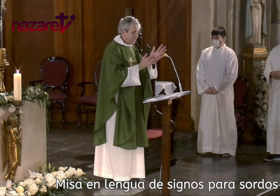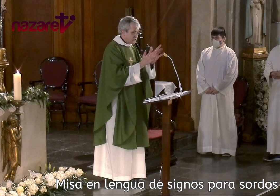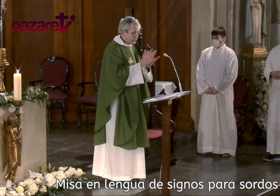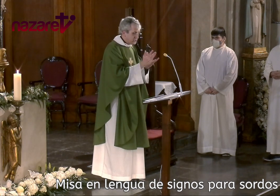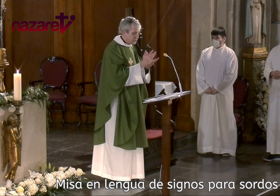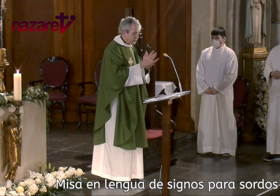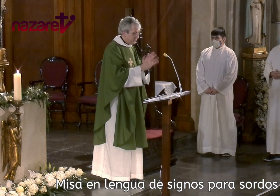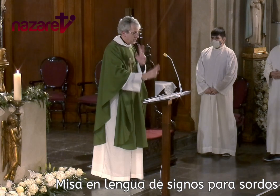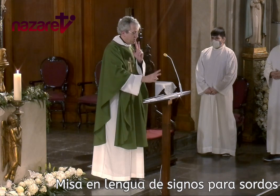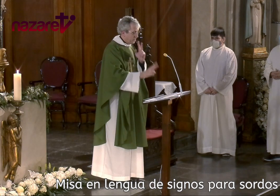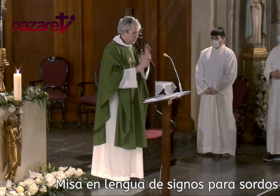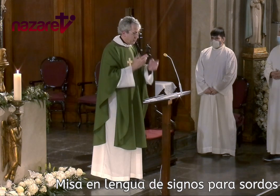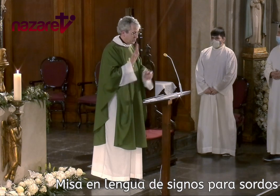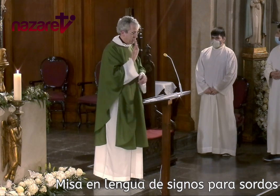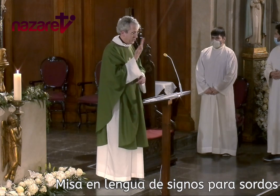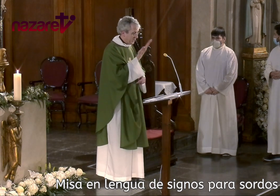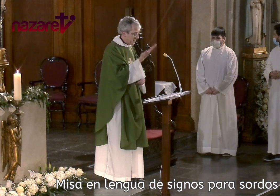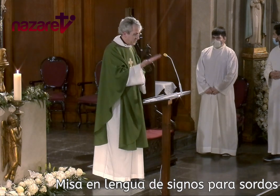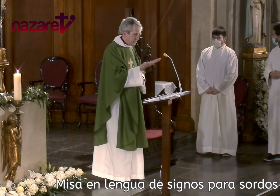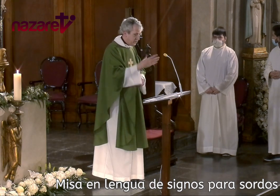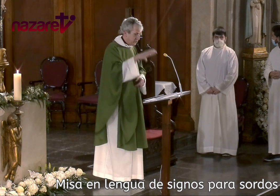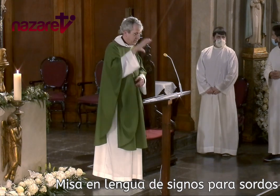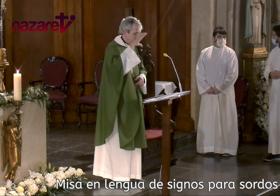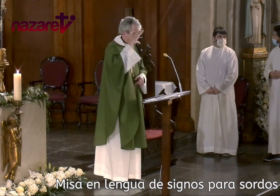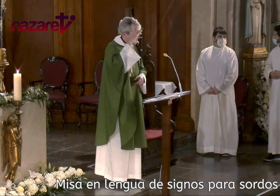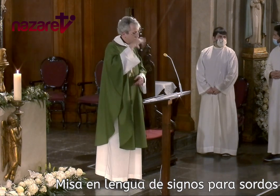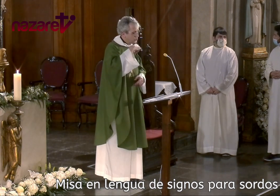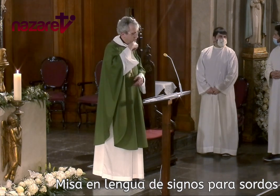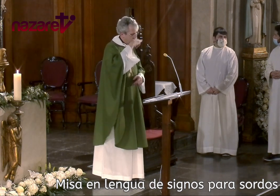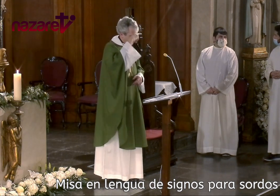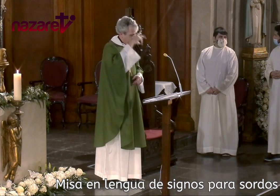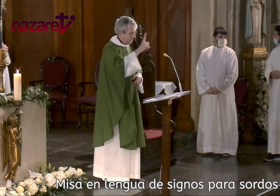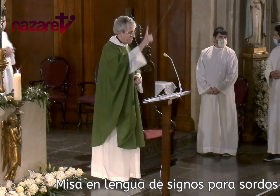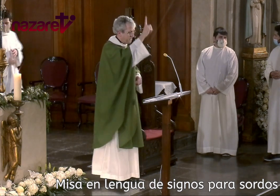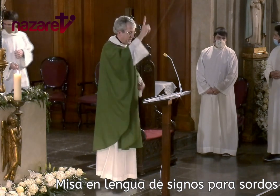jesucristo podemos responder a cada petición escúchanos padre